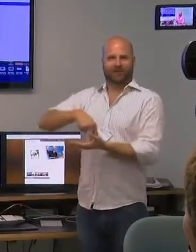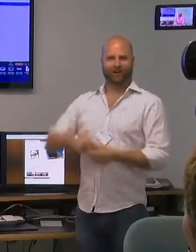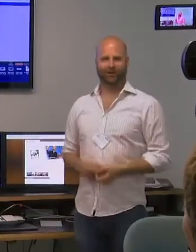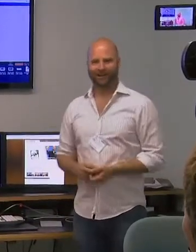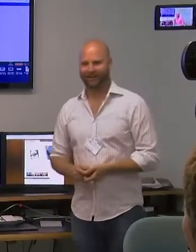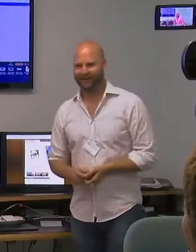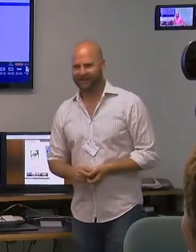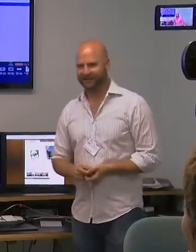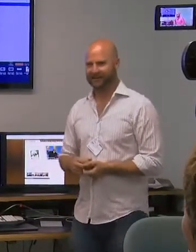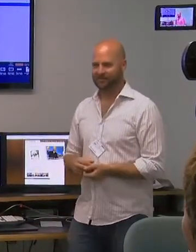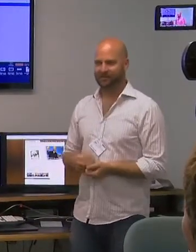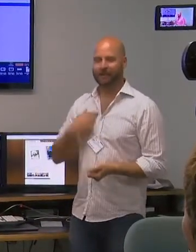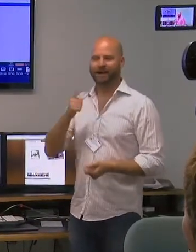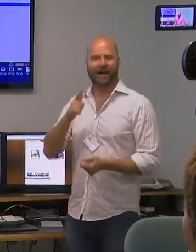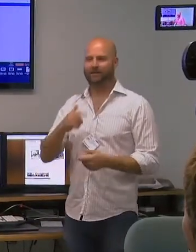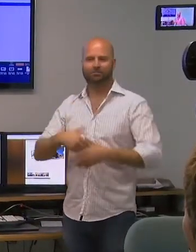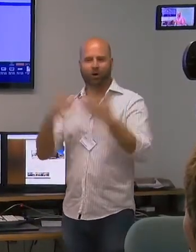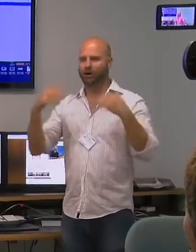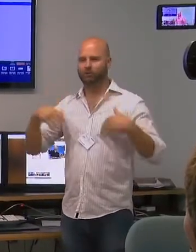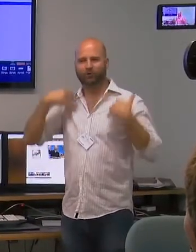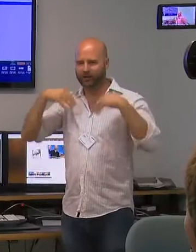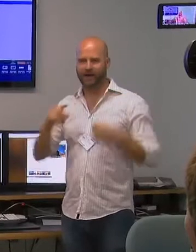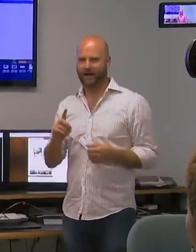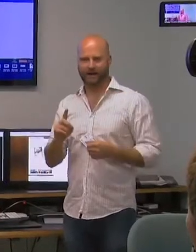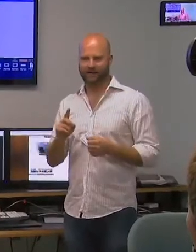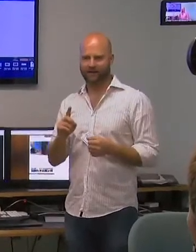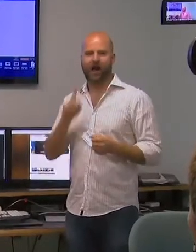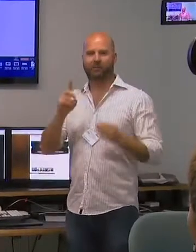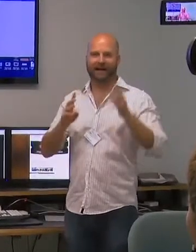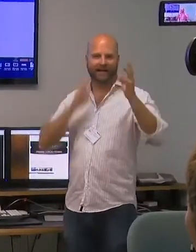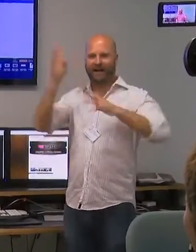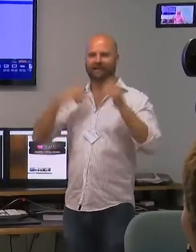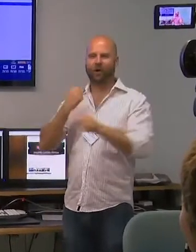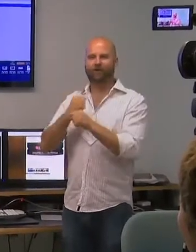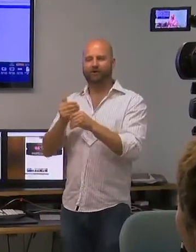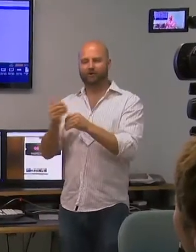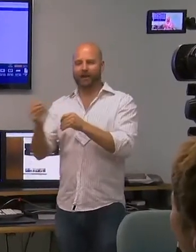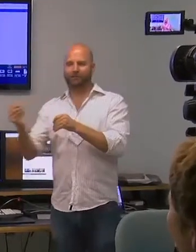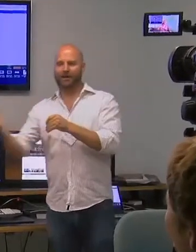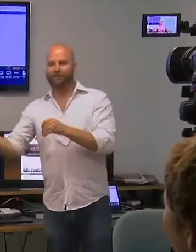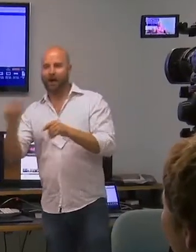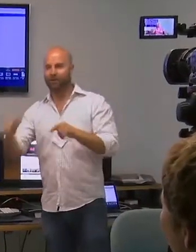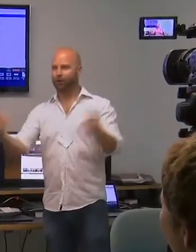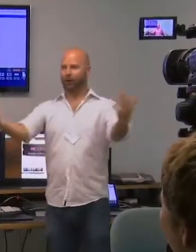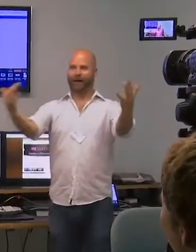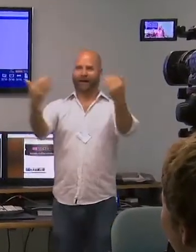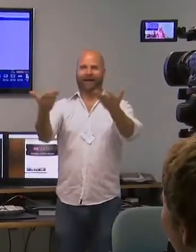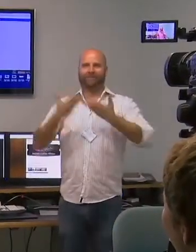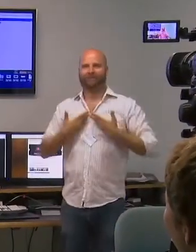Seid ihr wach? Seid ihr früh aufgestanden? Also ich bin kein Morgenmuffel, aber kreative Leute sind doch oft spät am